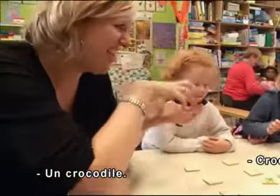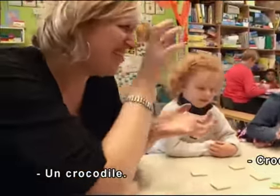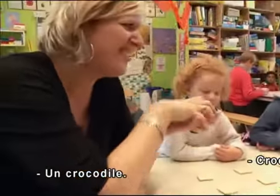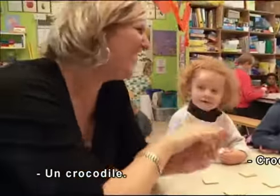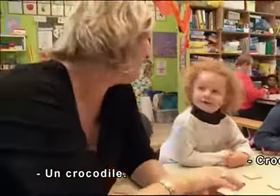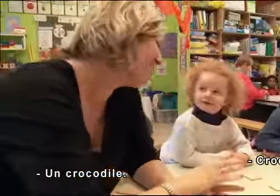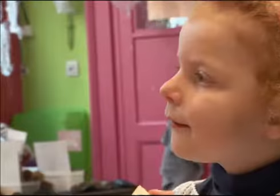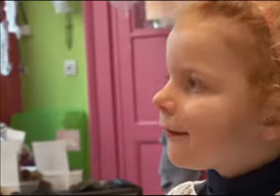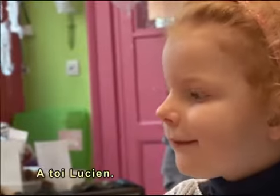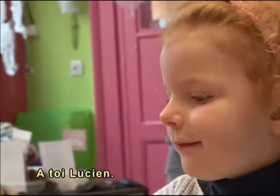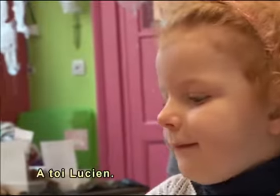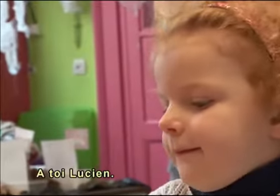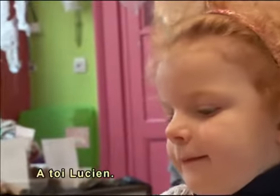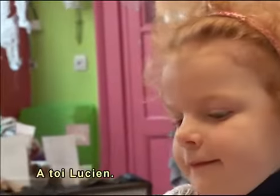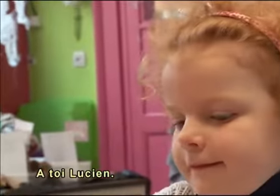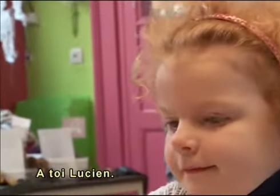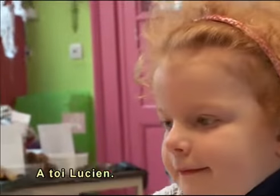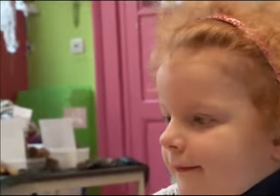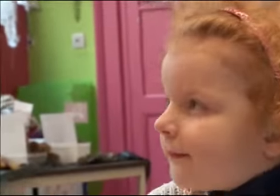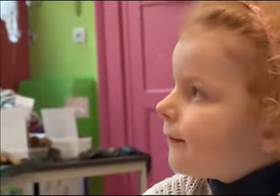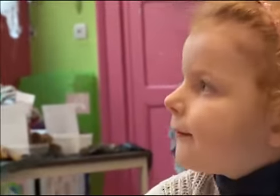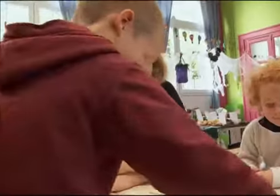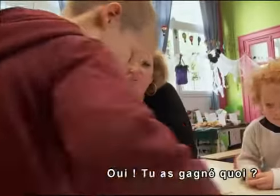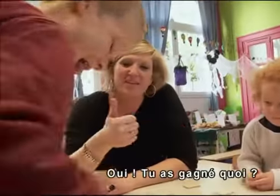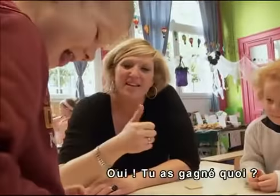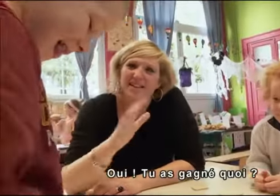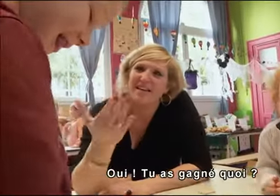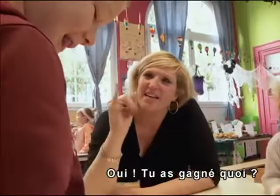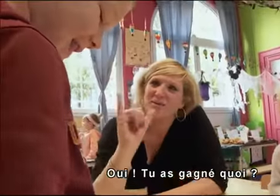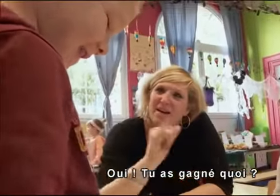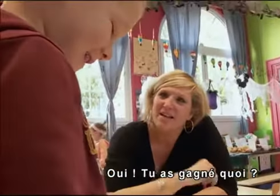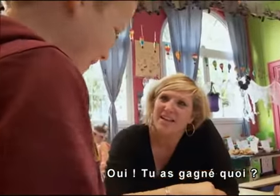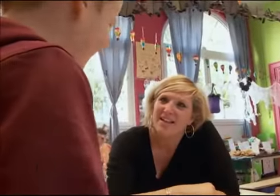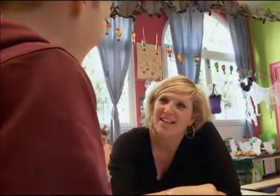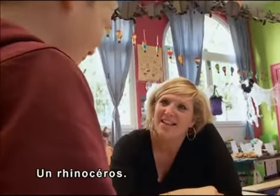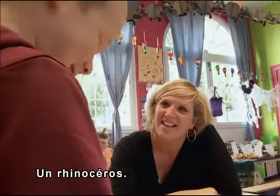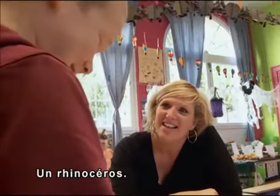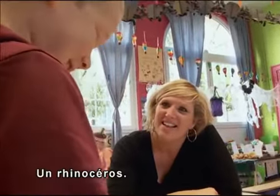Et un crocodile. À toi, Lucien. Oui, t'as gagné quoi?